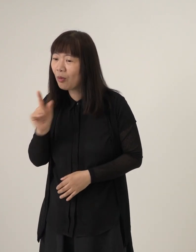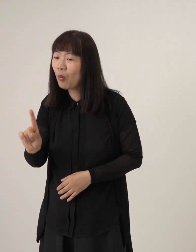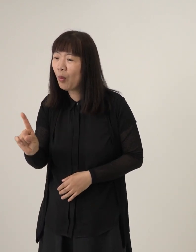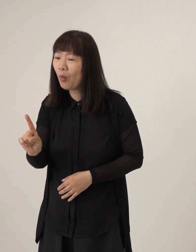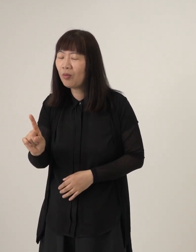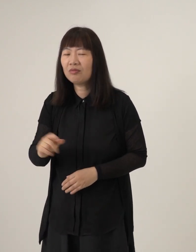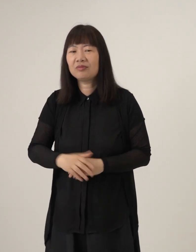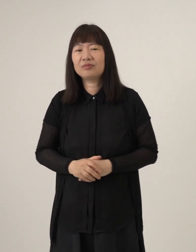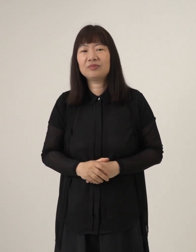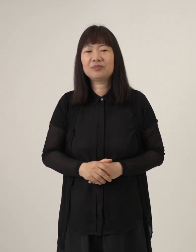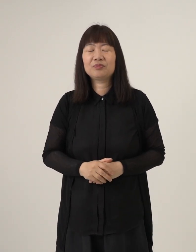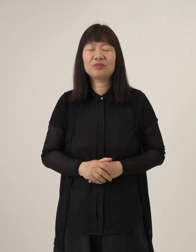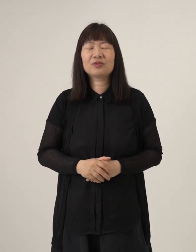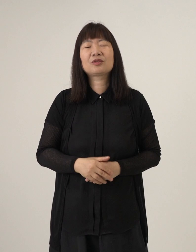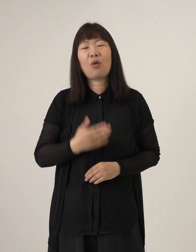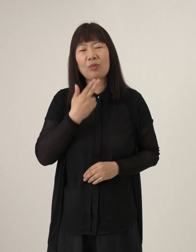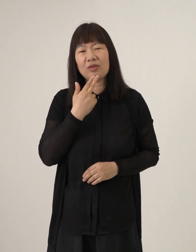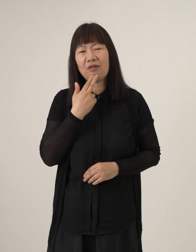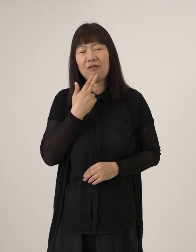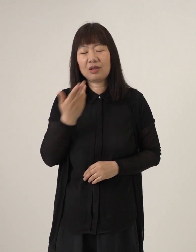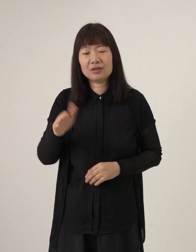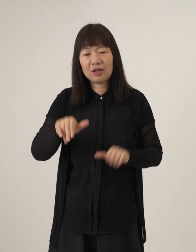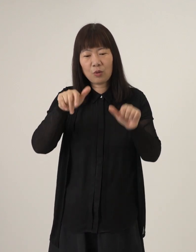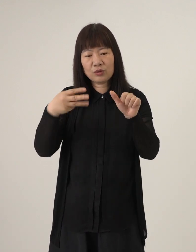그런데 여기 보시면 5절을 잘 보세요.